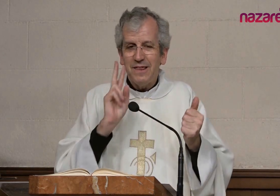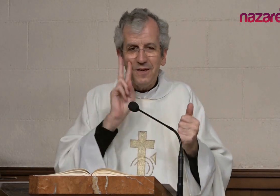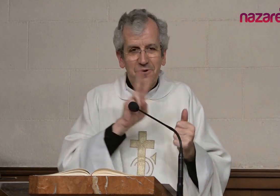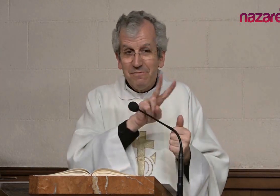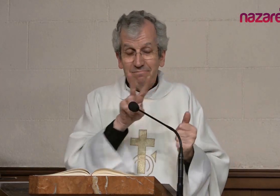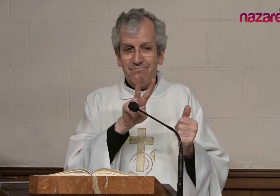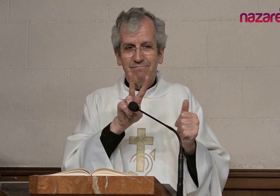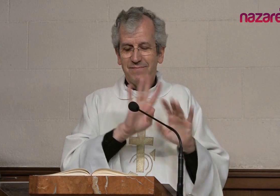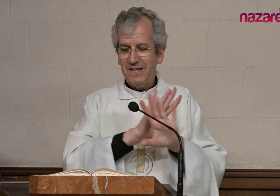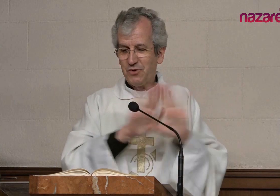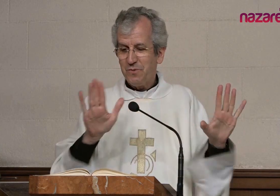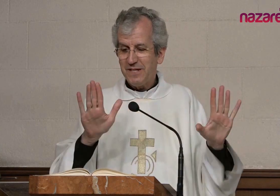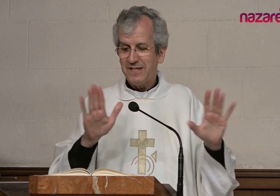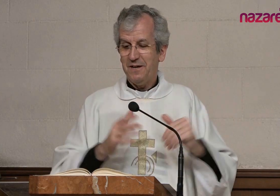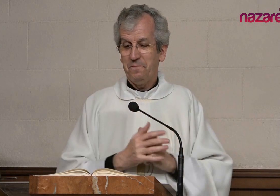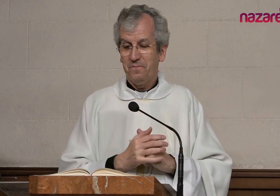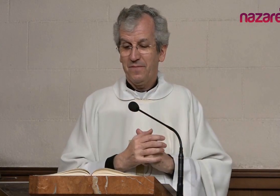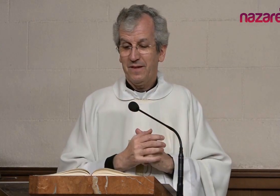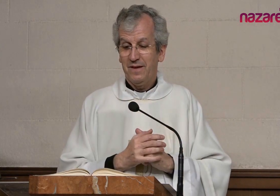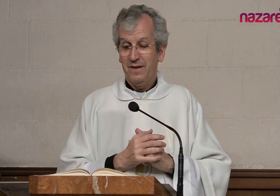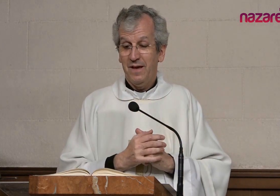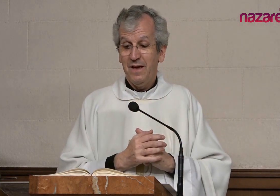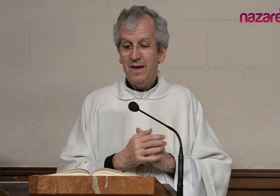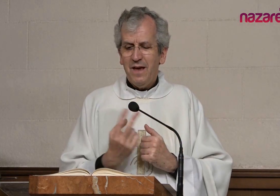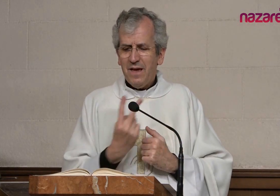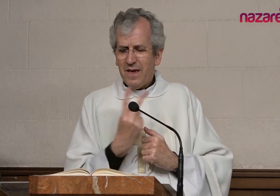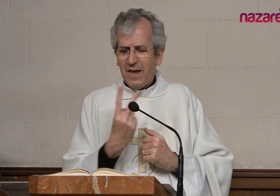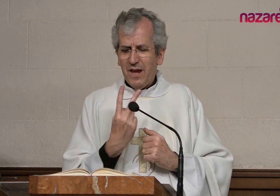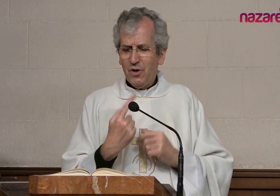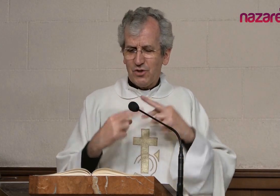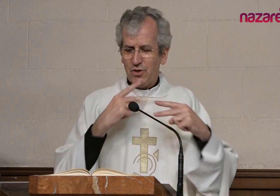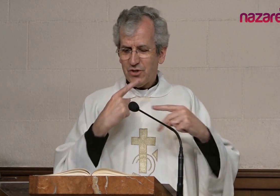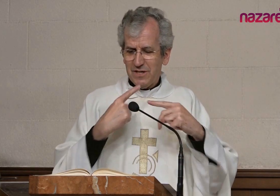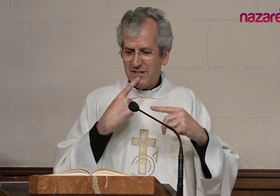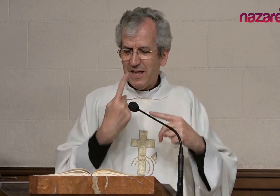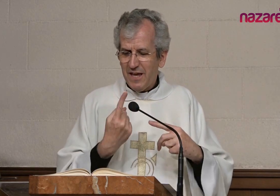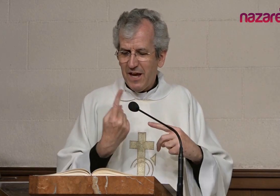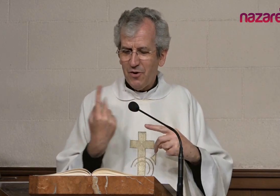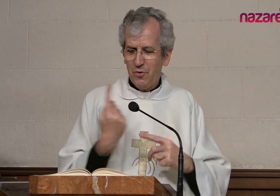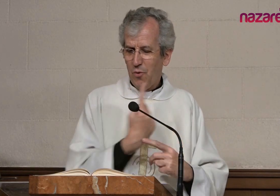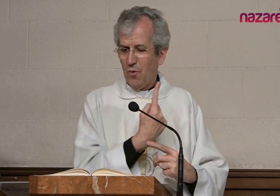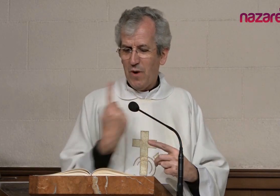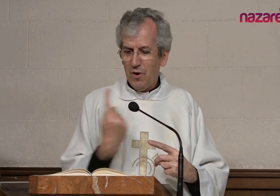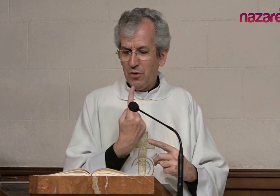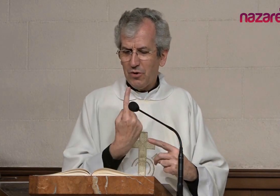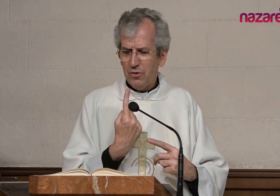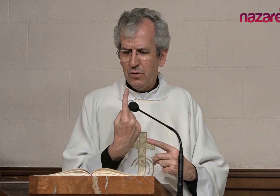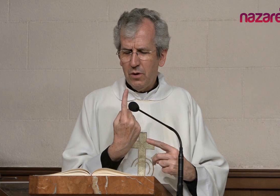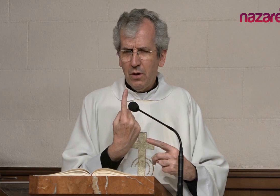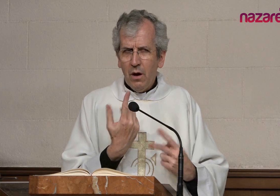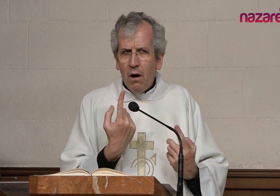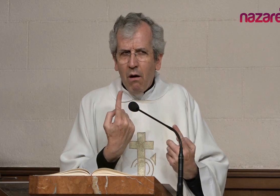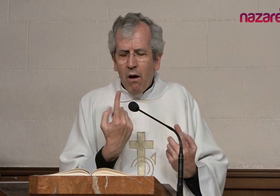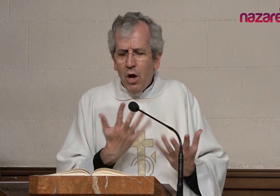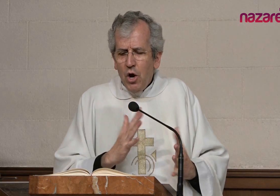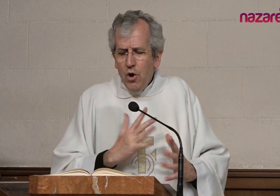desapareció de su vista. Y los dos se dijeron uno al otro: